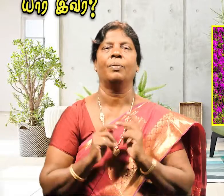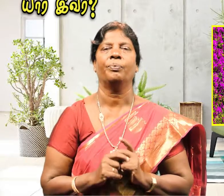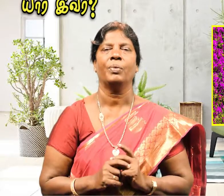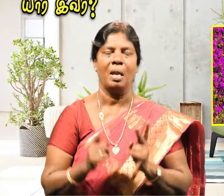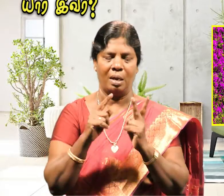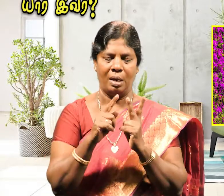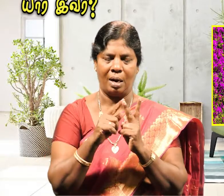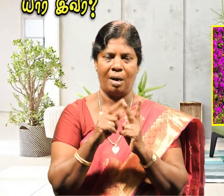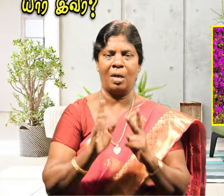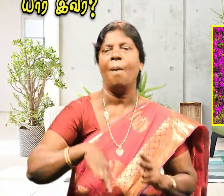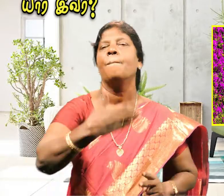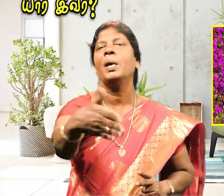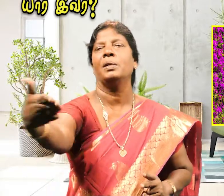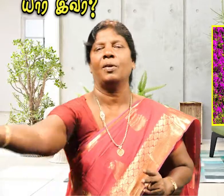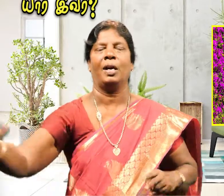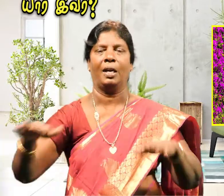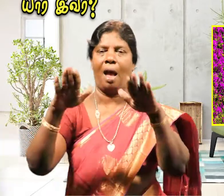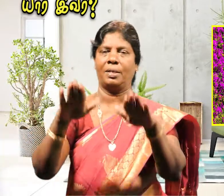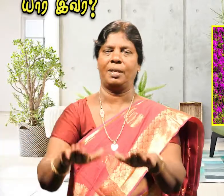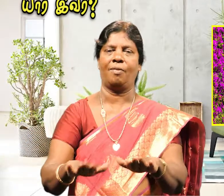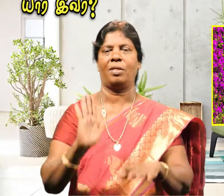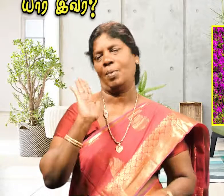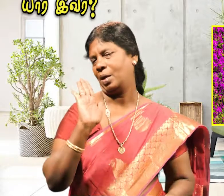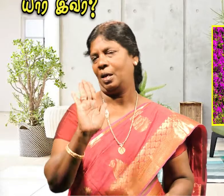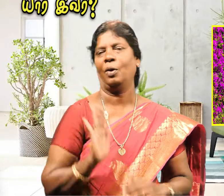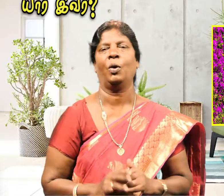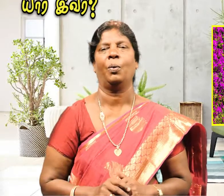இருக்கிறோம், இப்பொழுது அடுத்தவர்களுக்கும் நாங்கள்